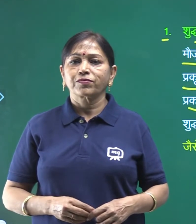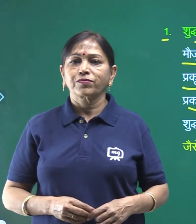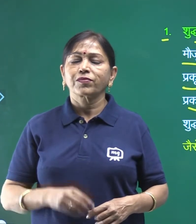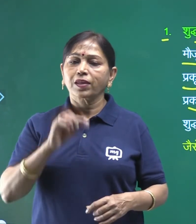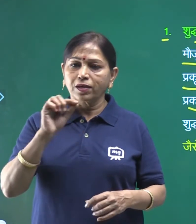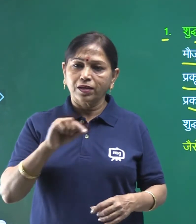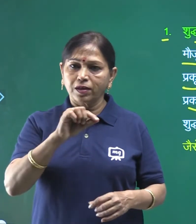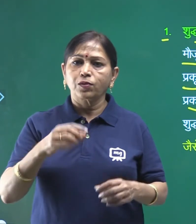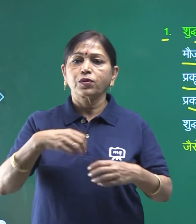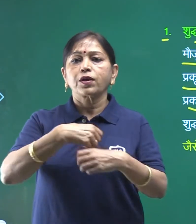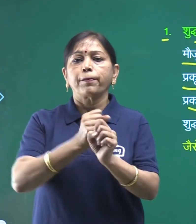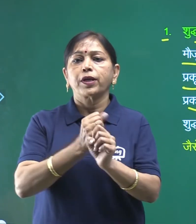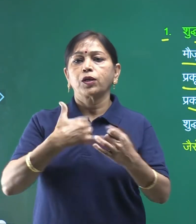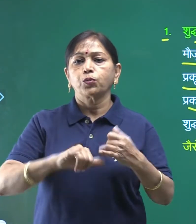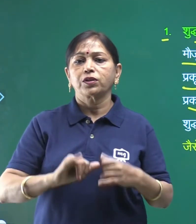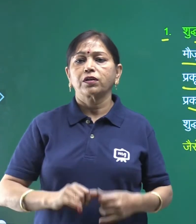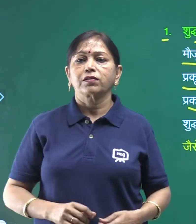कणों के बने होते हैं,